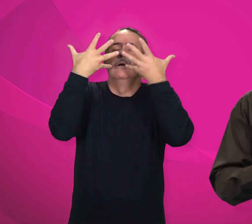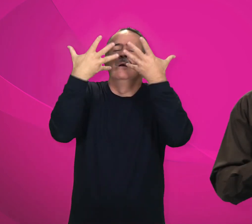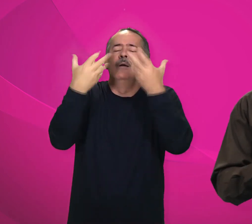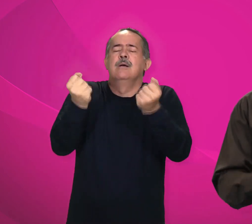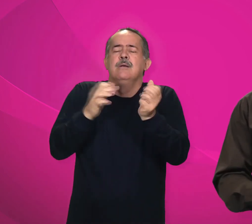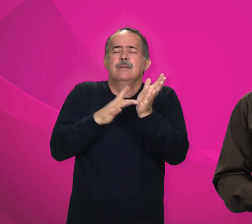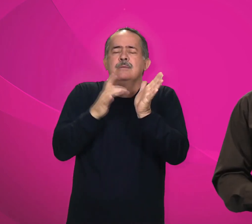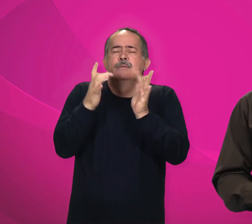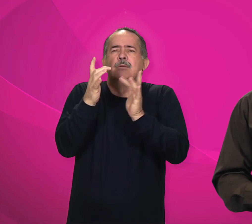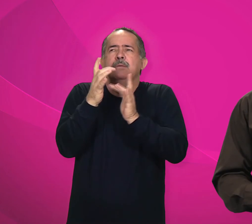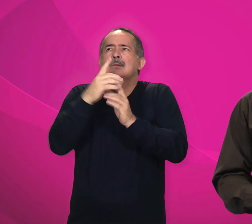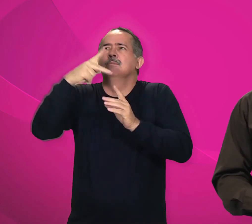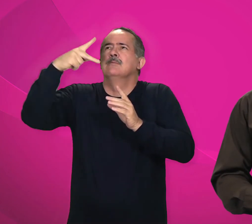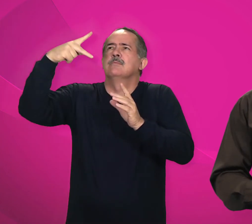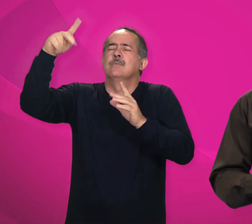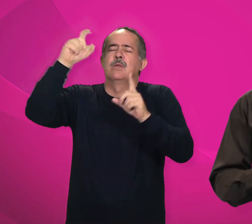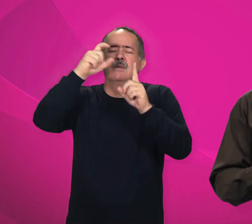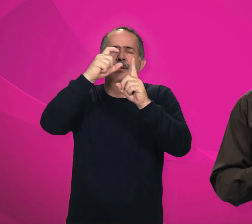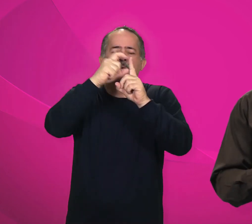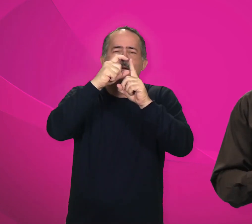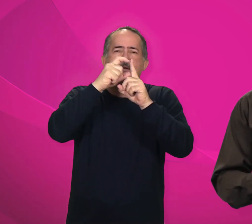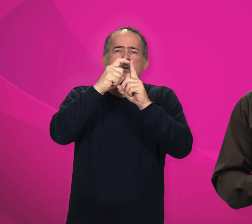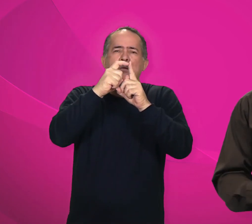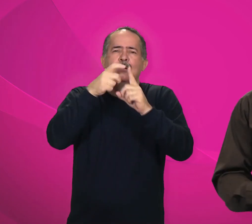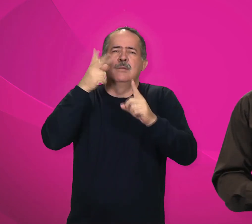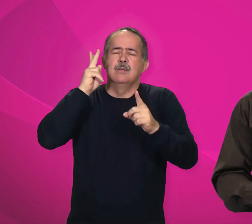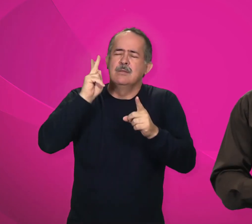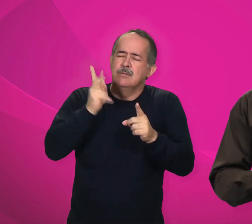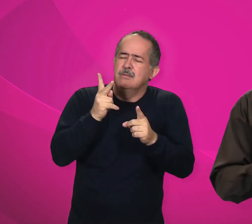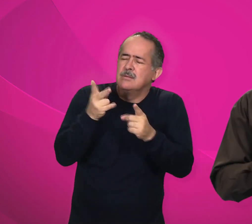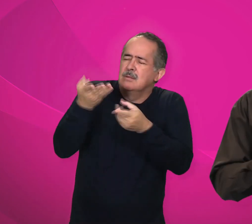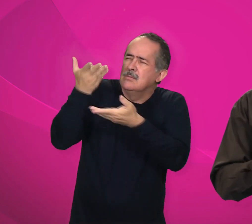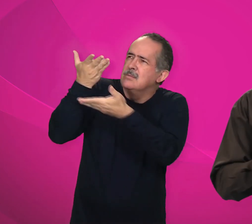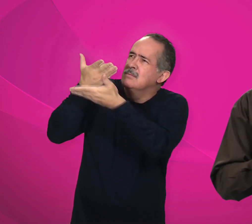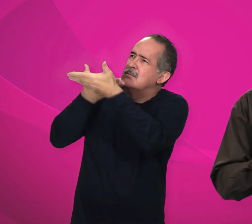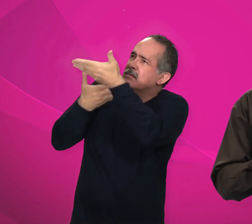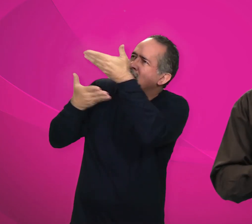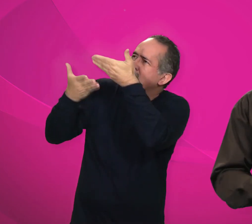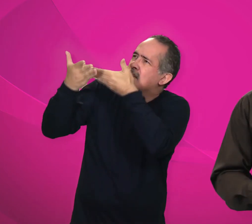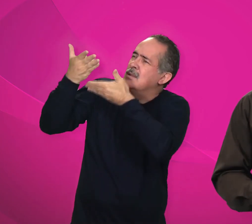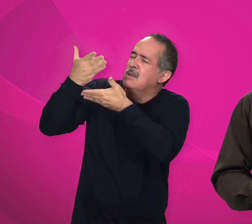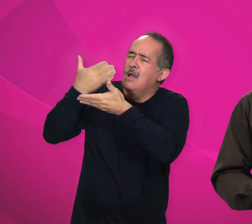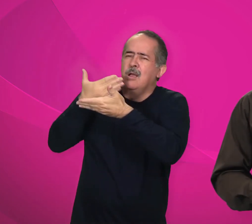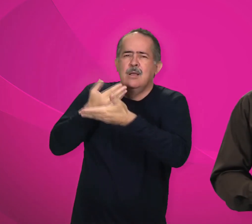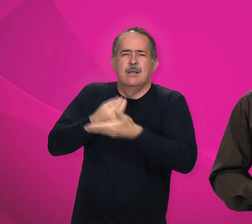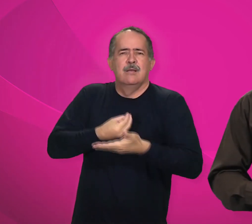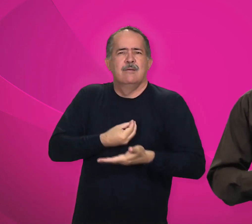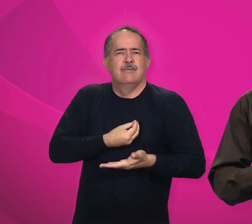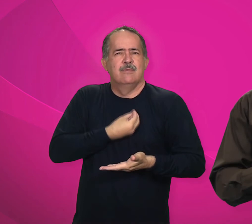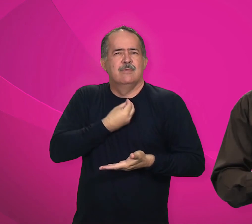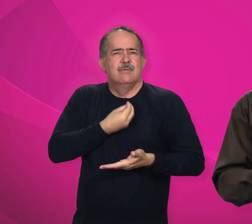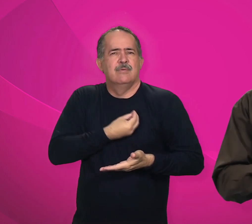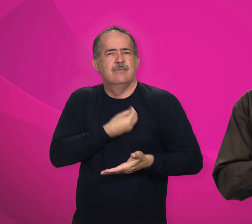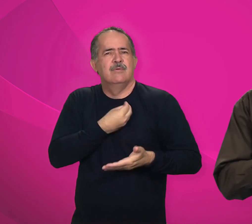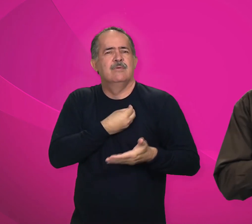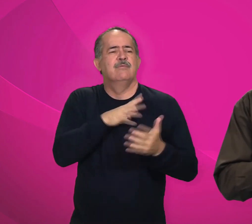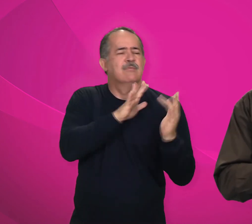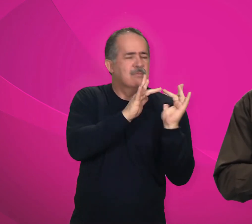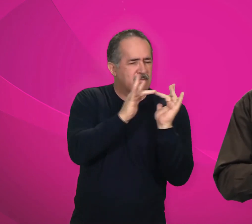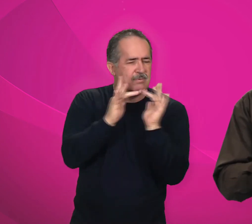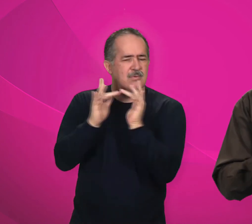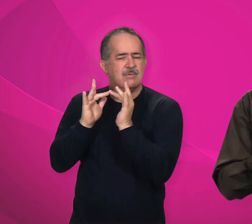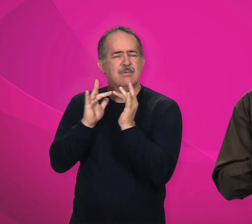passo é acolher Jesus, acolher sua palavra, estar em intimidade com ele, viver